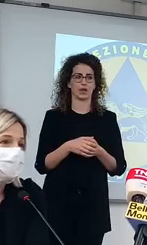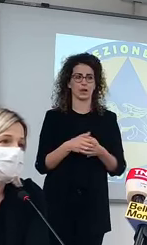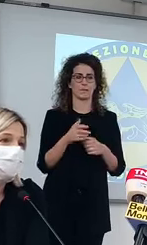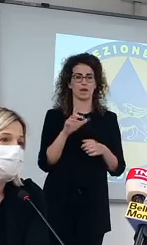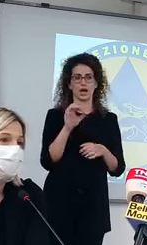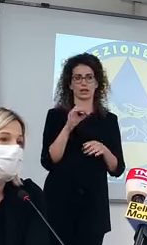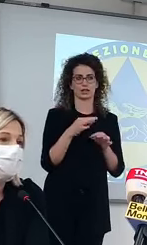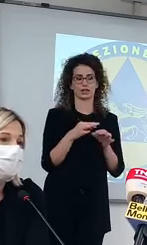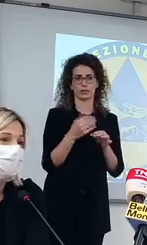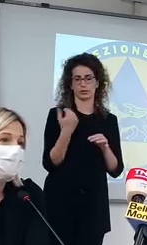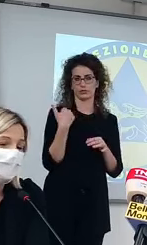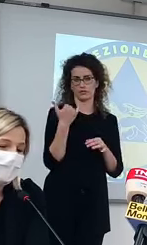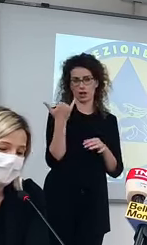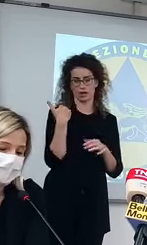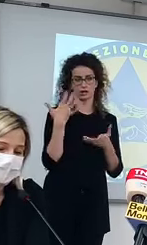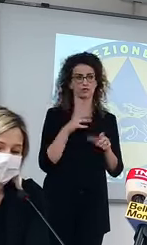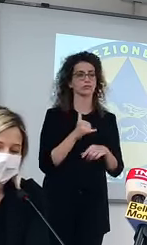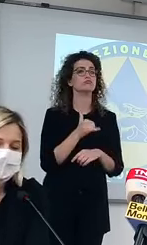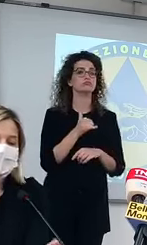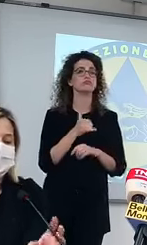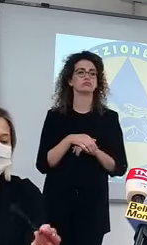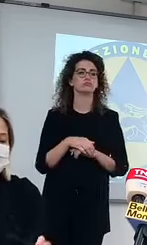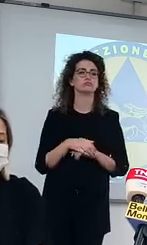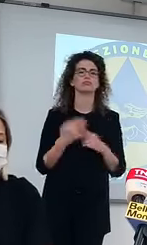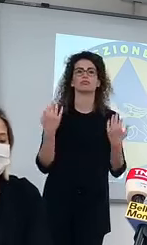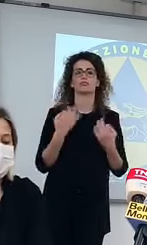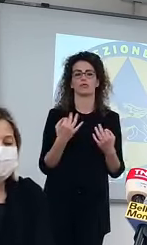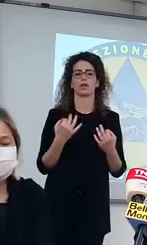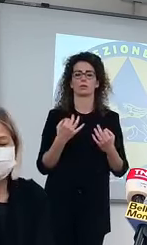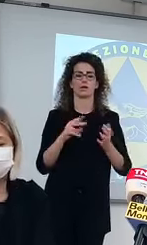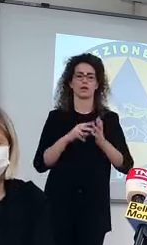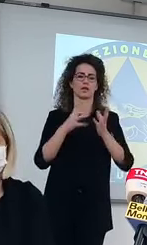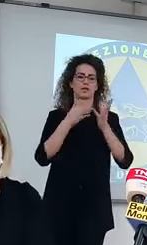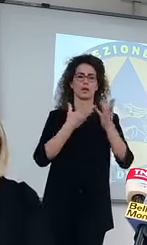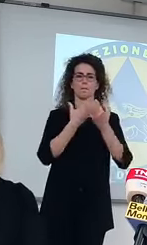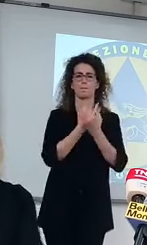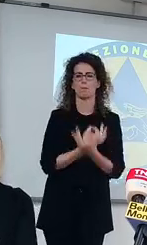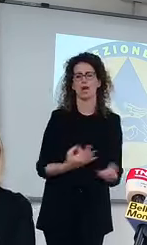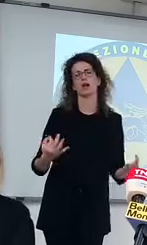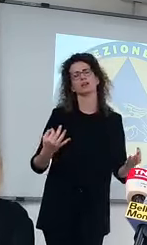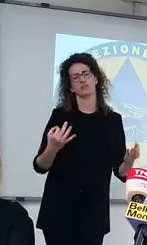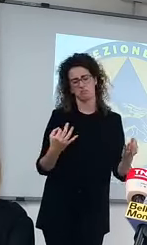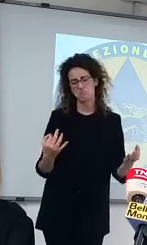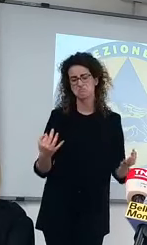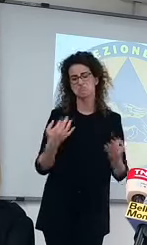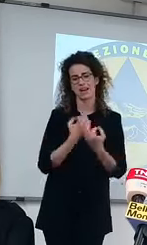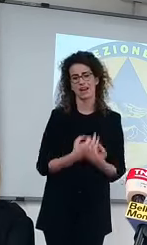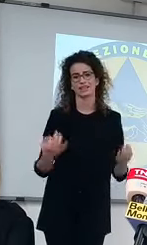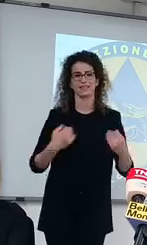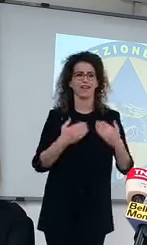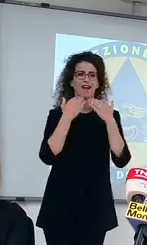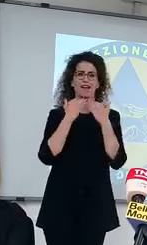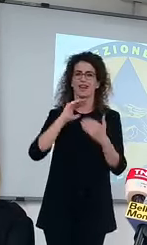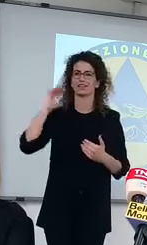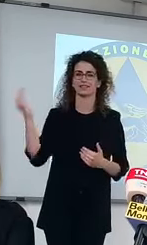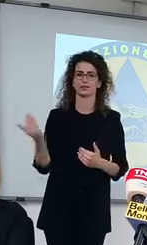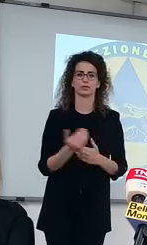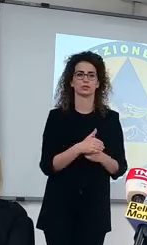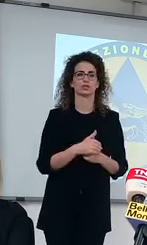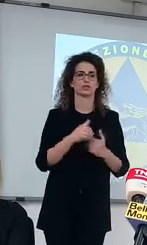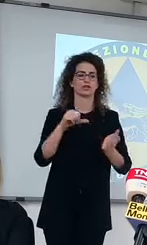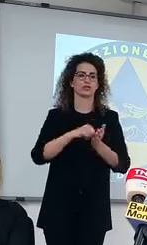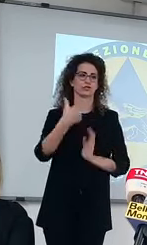fa, giusto? Ecco. Via. È tutto bene quel che finisce bene, ringraziamo tutti e facciamo appello ai